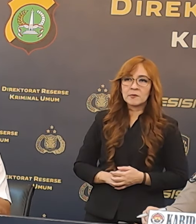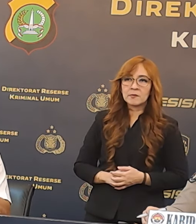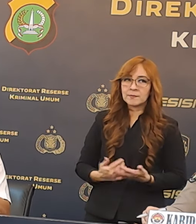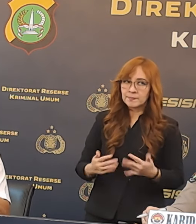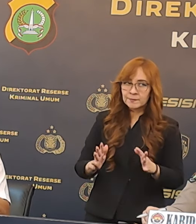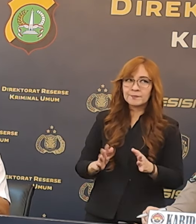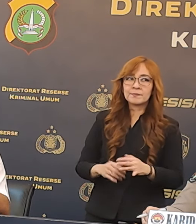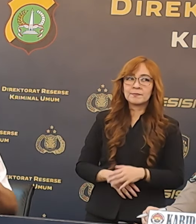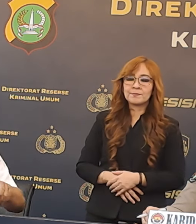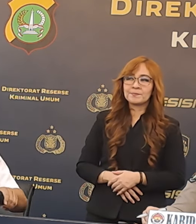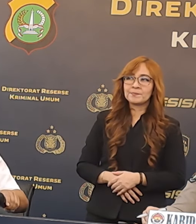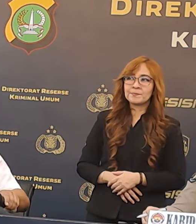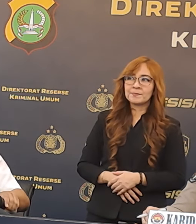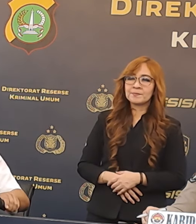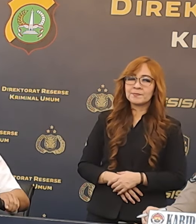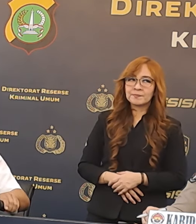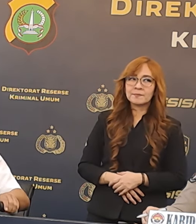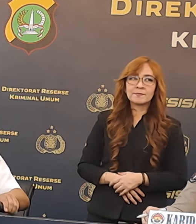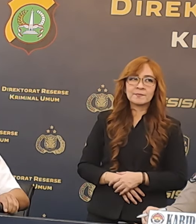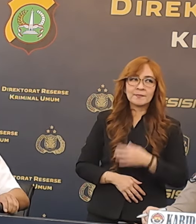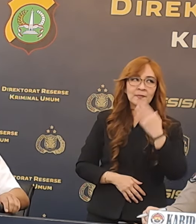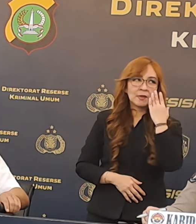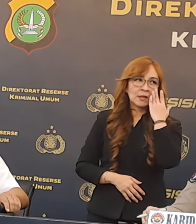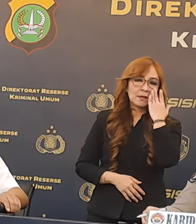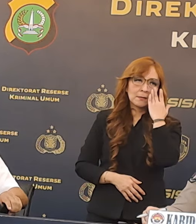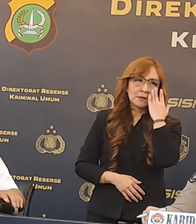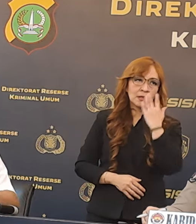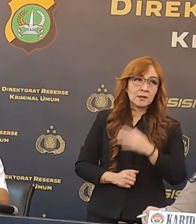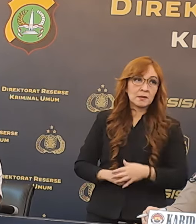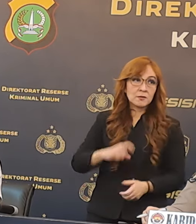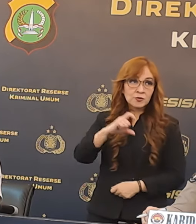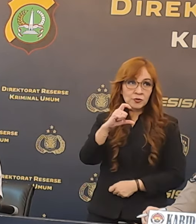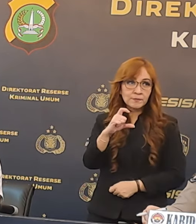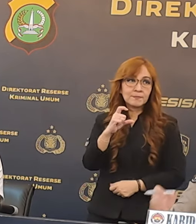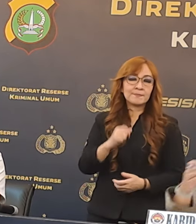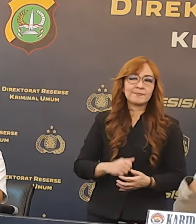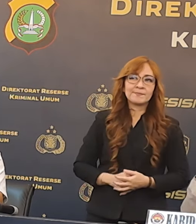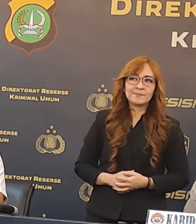Ya. Oke. Cukup, Mas?